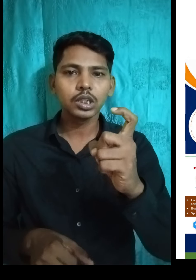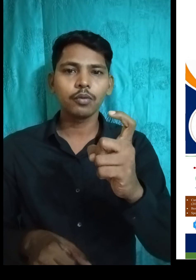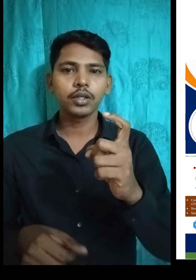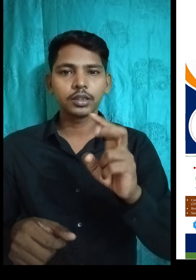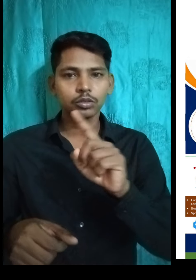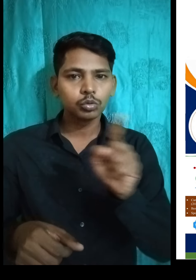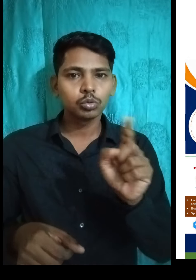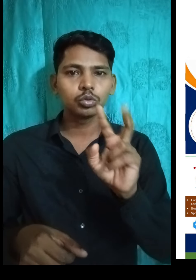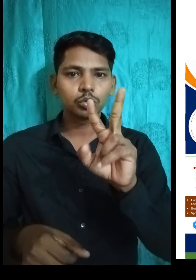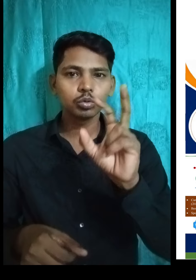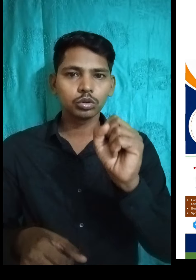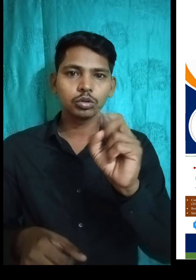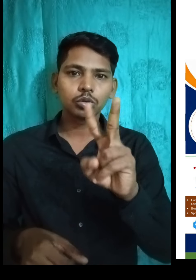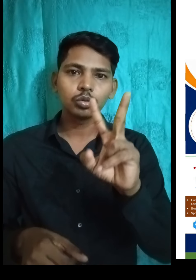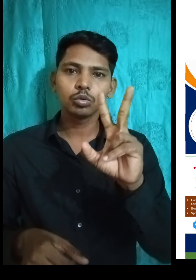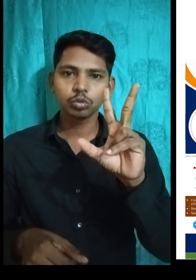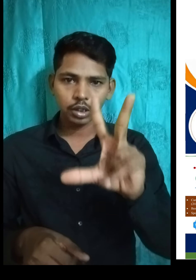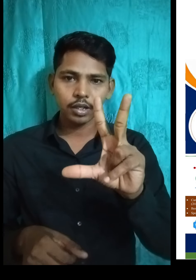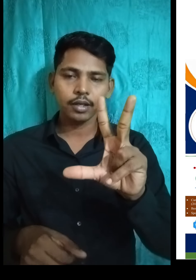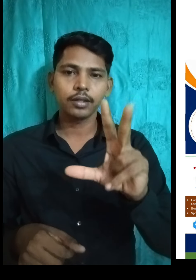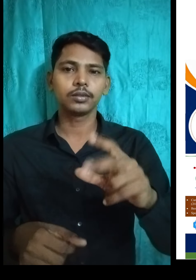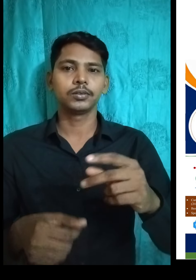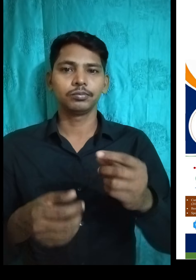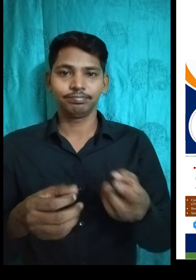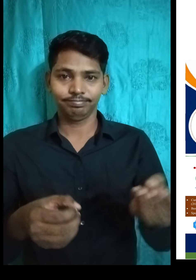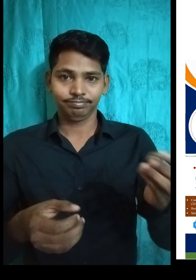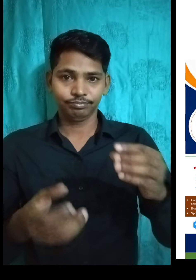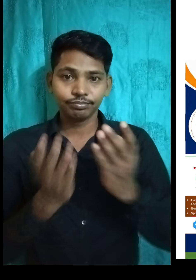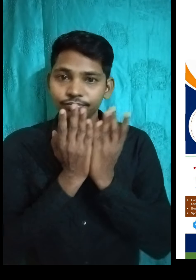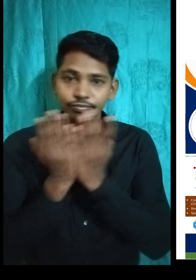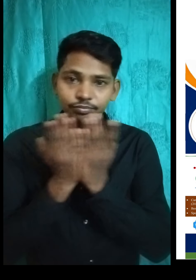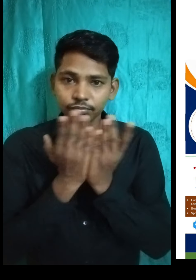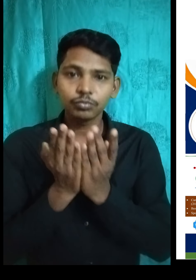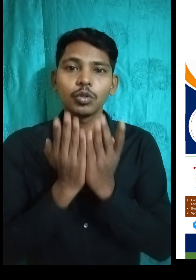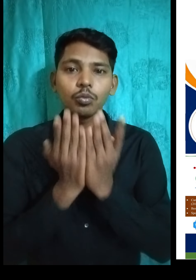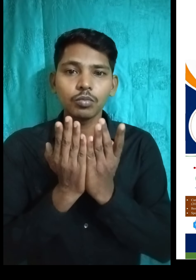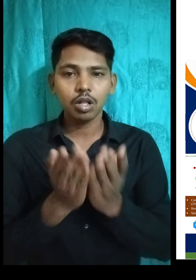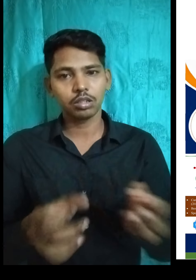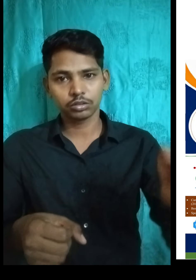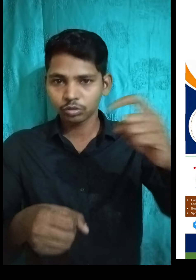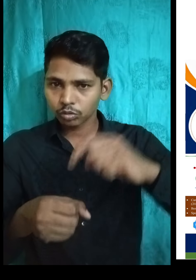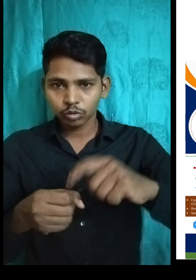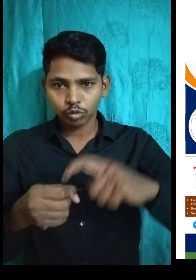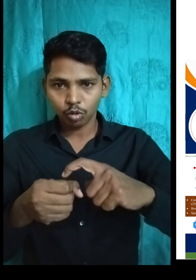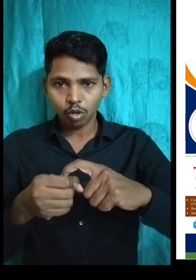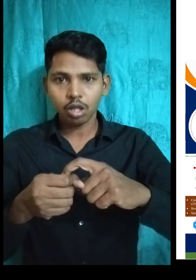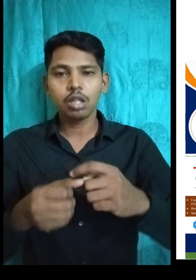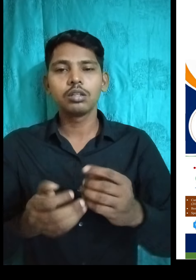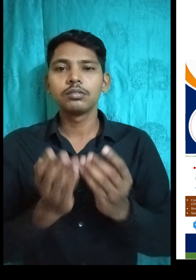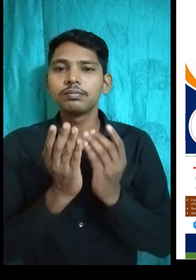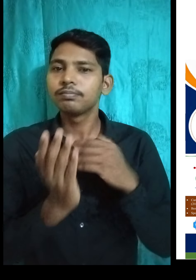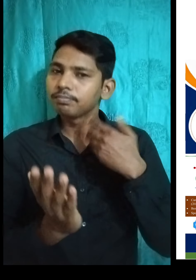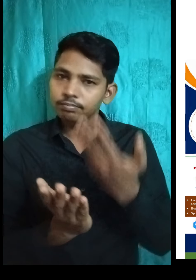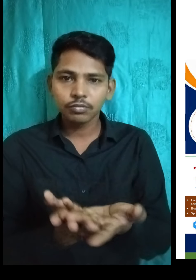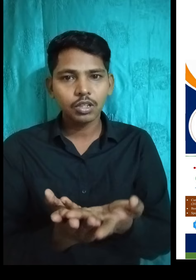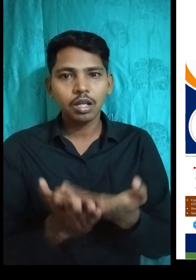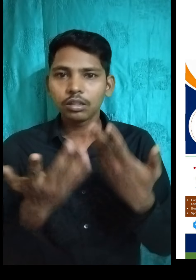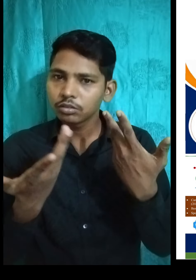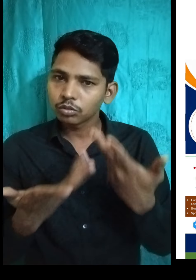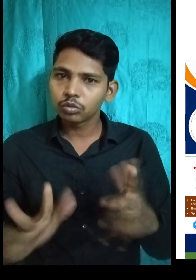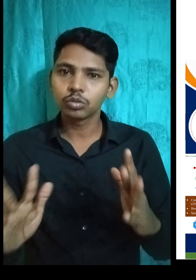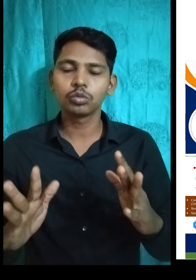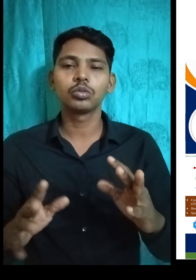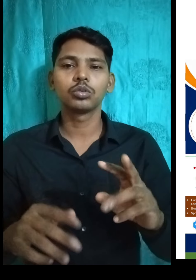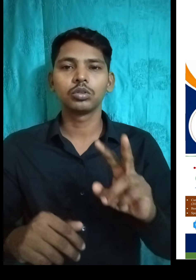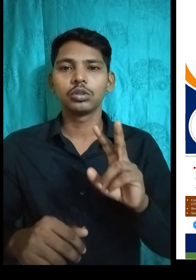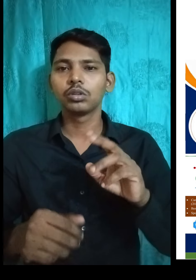लिए जो एंट्रेंस एग्ज़ाम होती है उसकी आवेदन की तिथियाँ आ चुकी हैं और आवेदन शुरू है। आवेदन